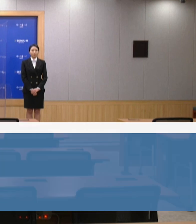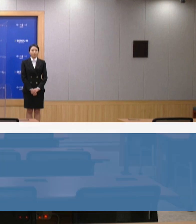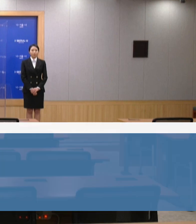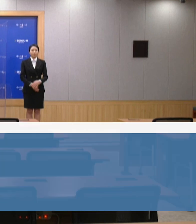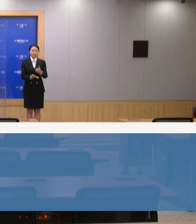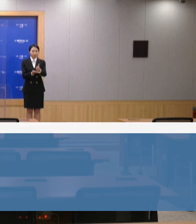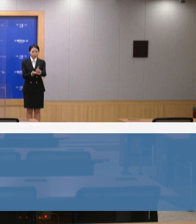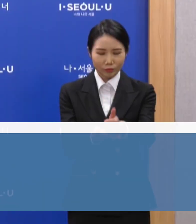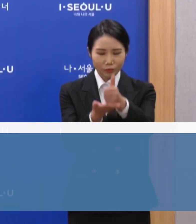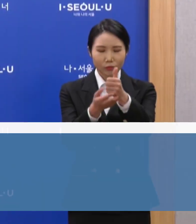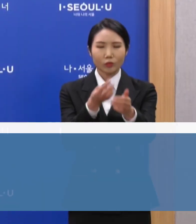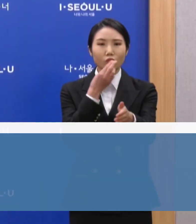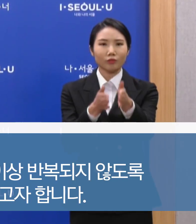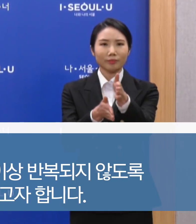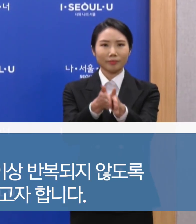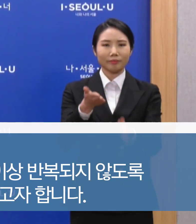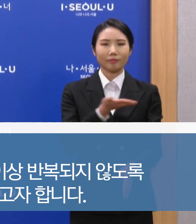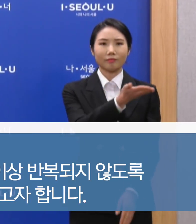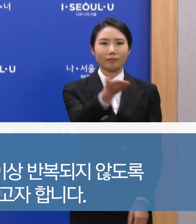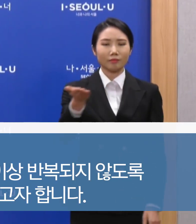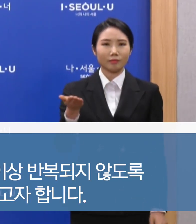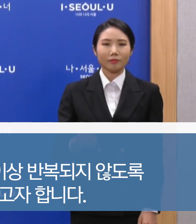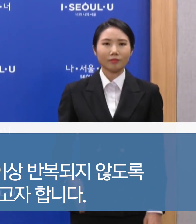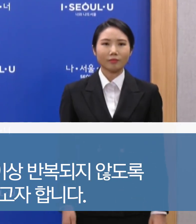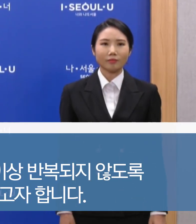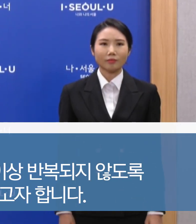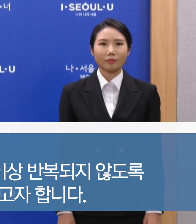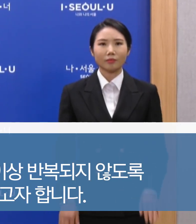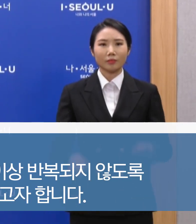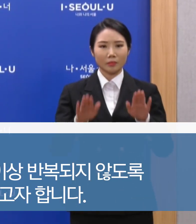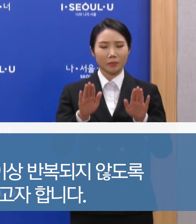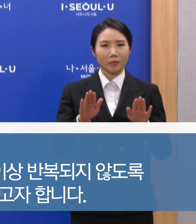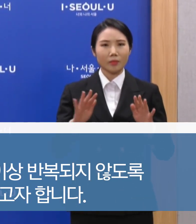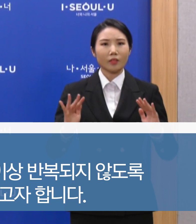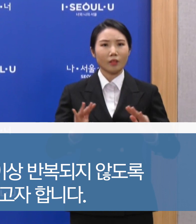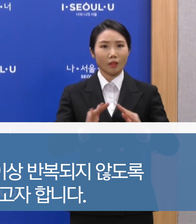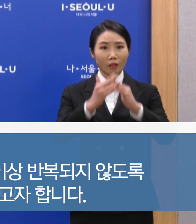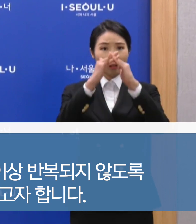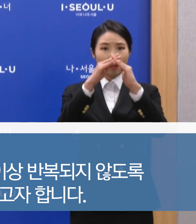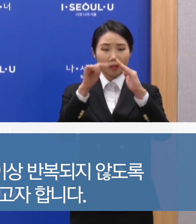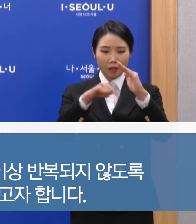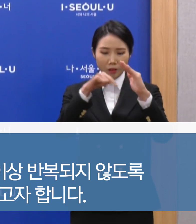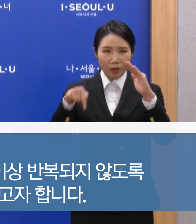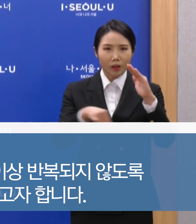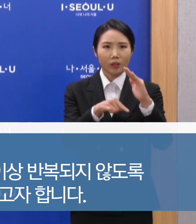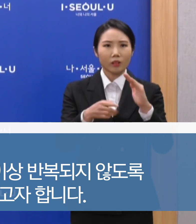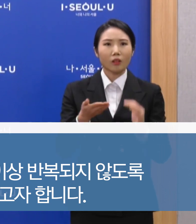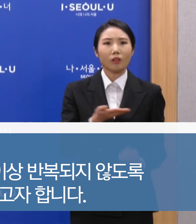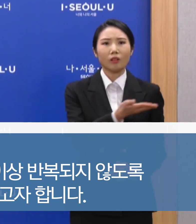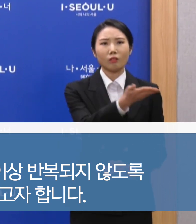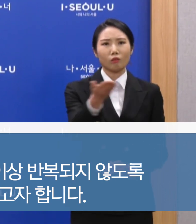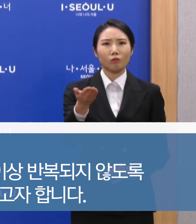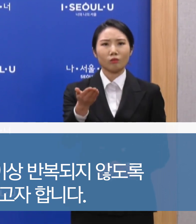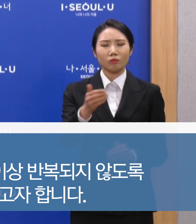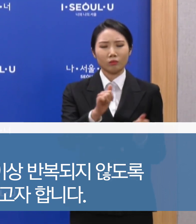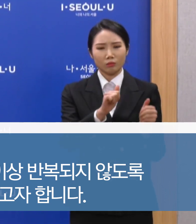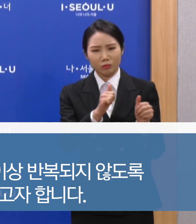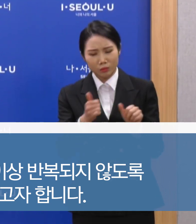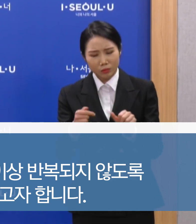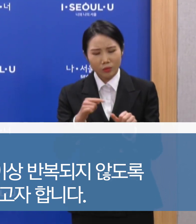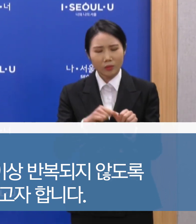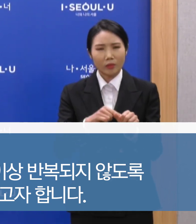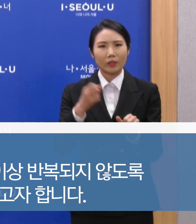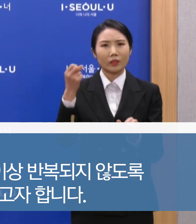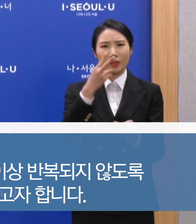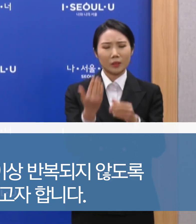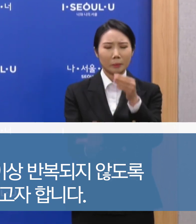네, 존경하는 서울시민 여러분, 저는 오늘 건설공사장에서 국민의 소중한 목숨을 잃은 일이 더 이상 반복되지